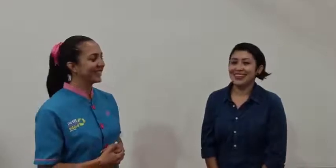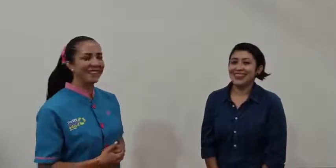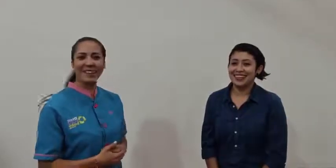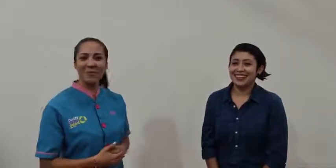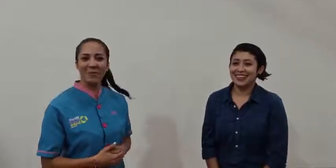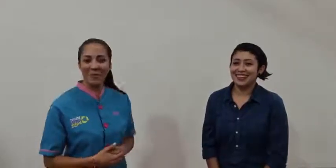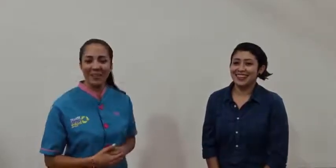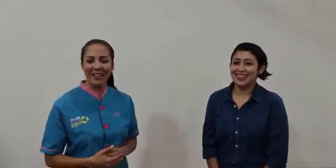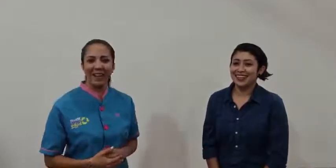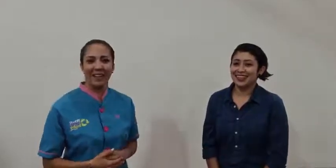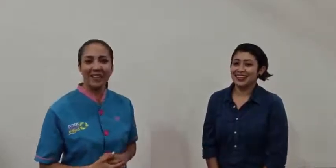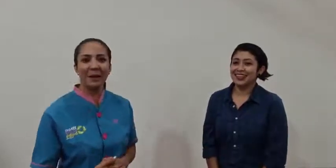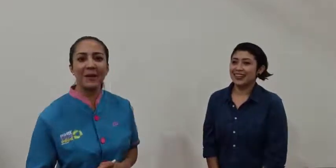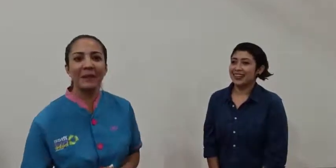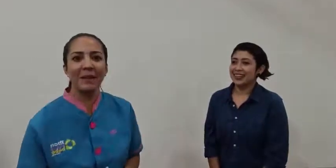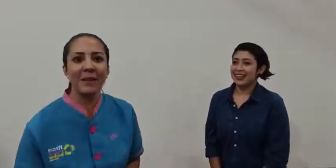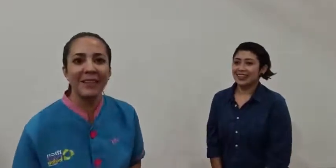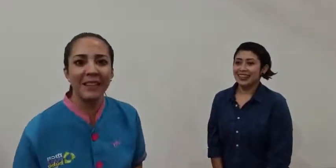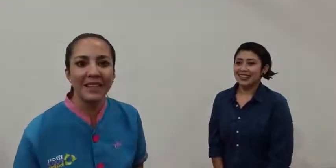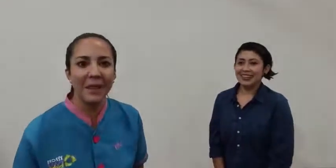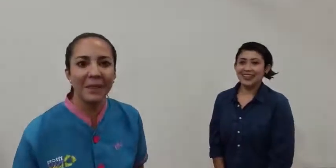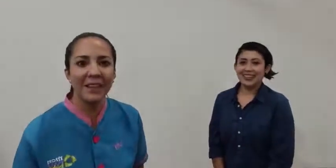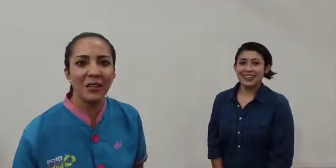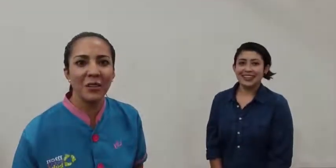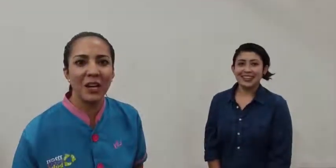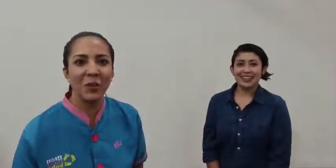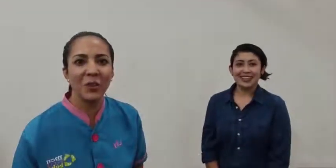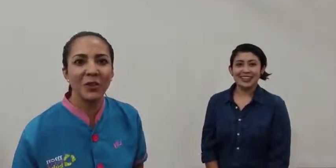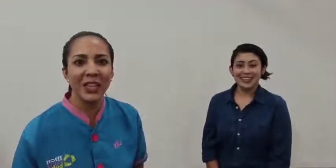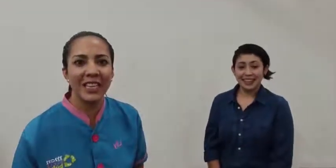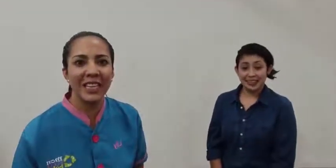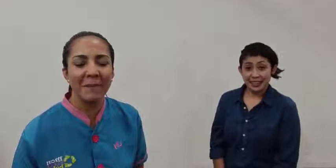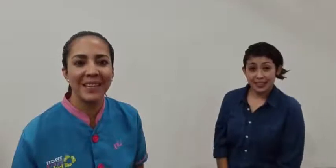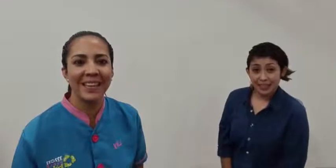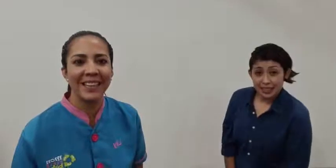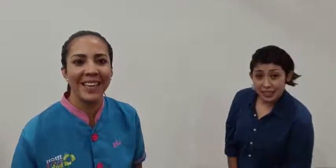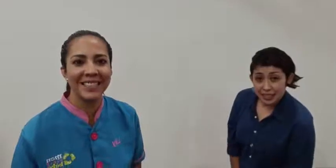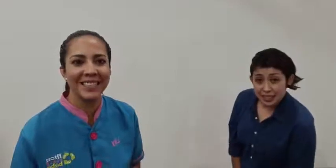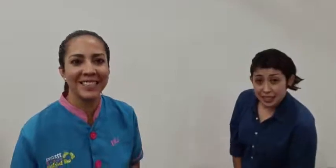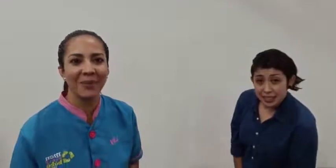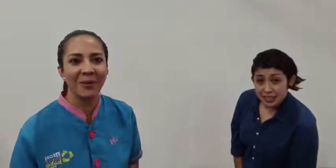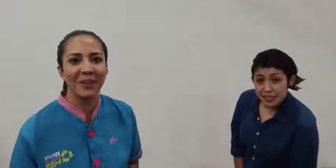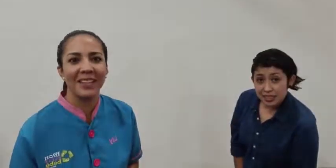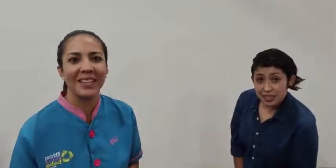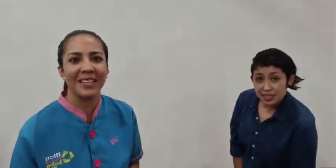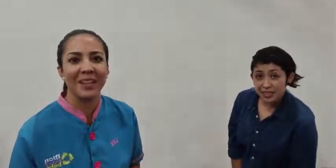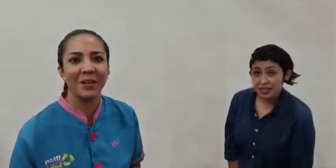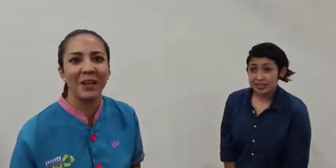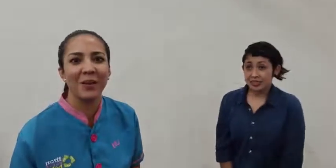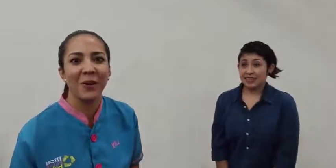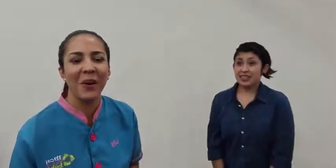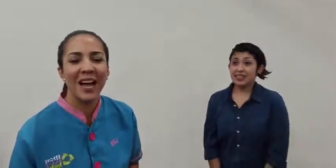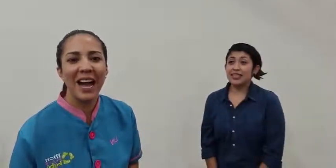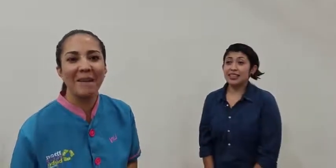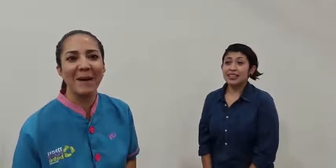especialista. Muy bien, aquí le está mandando saludos Reina Miranda, le está saludando a